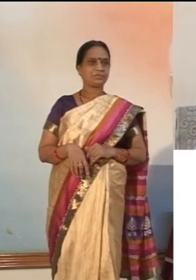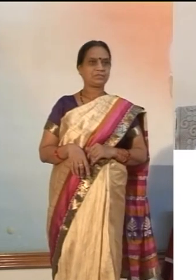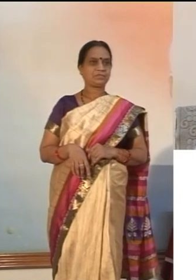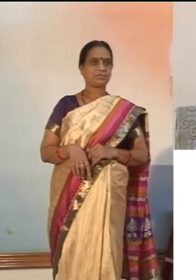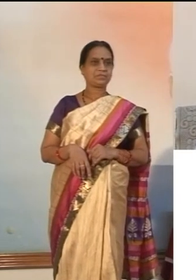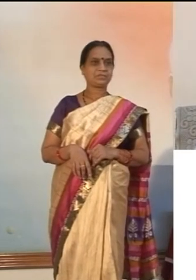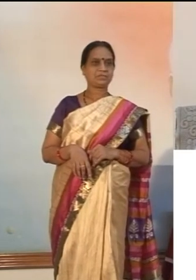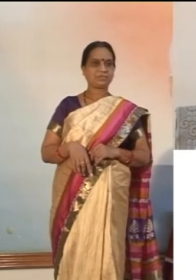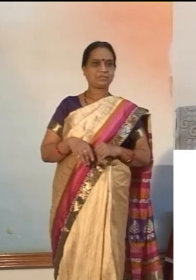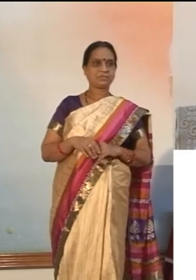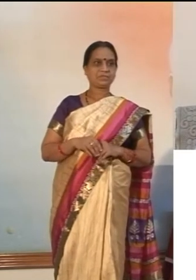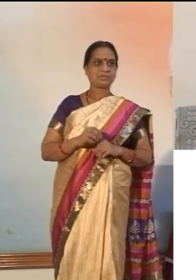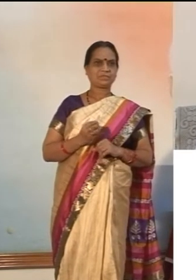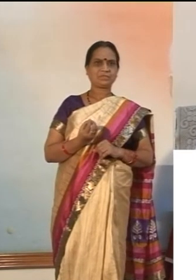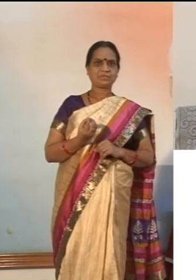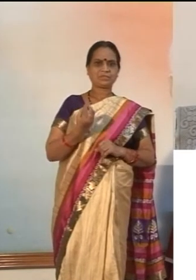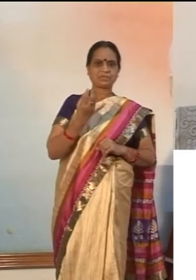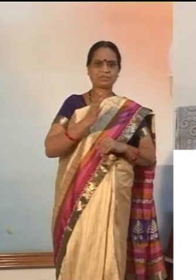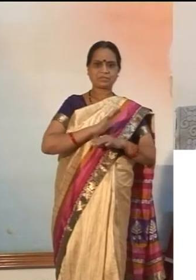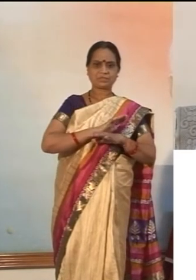पवित्रता के सागर हैं।